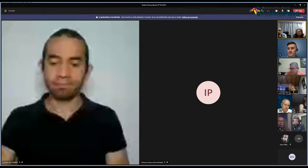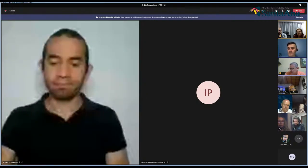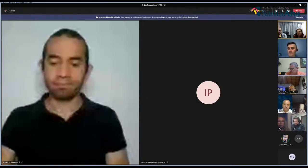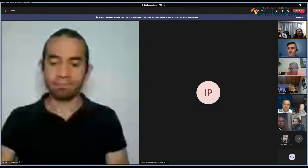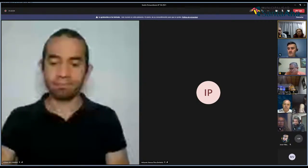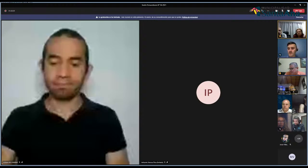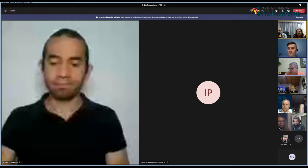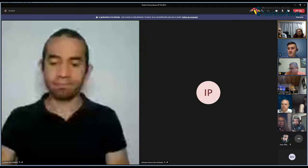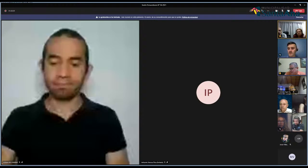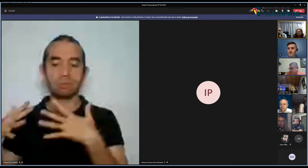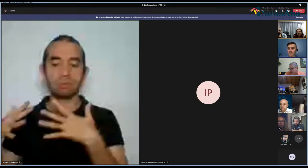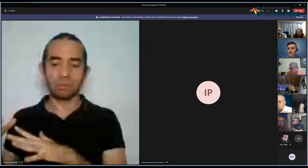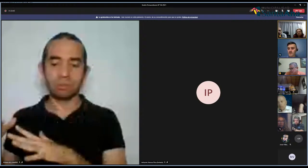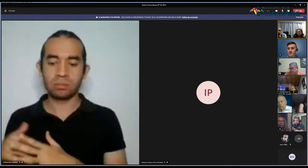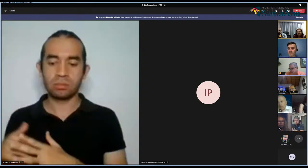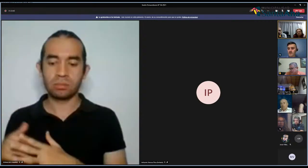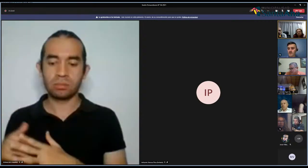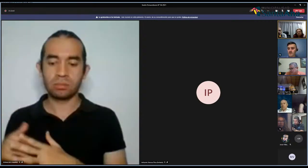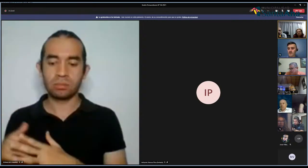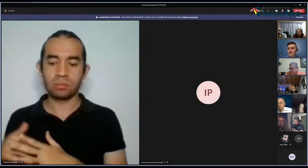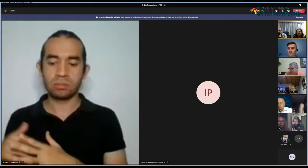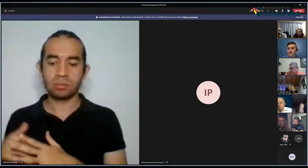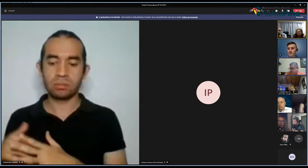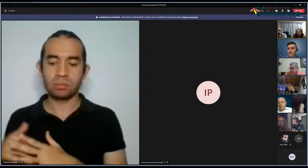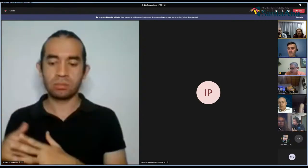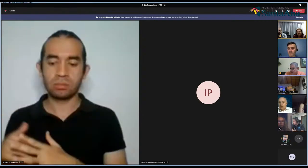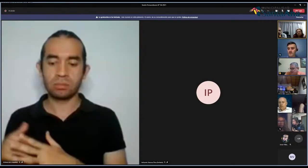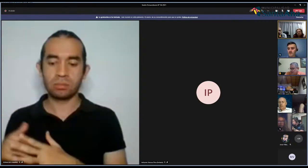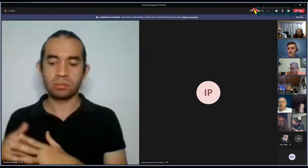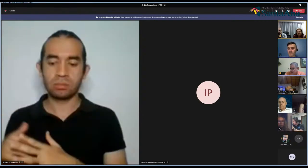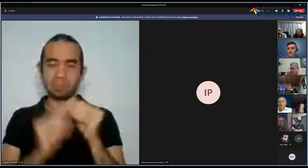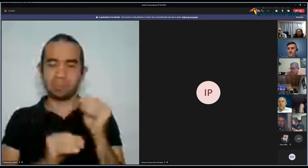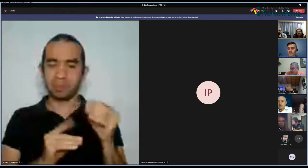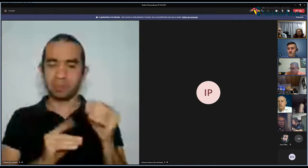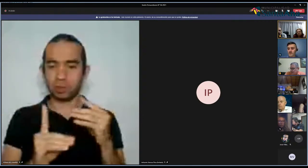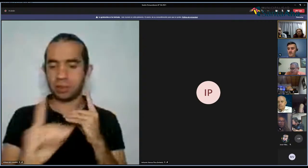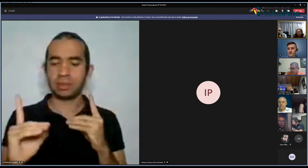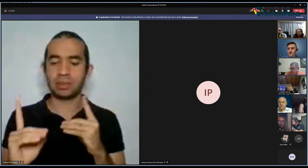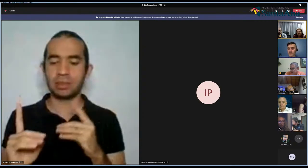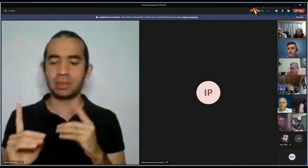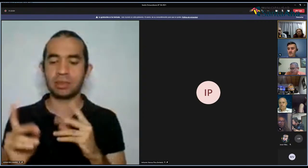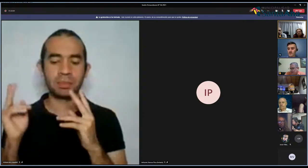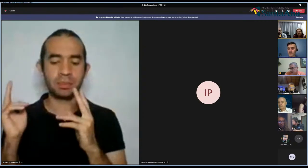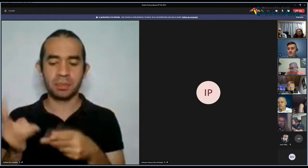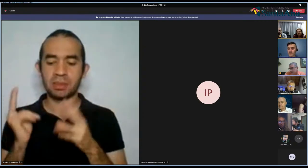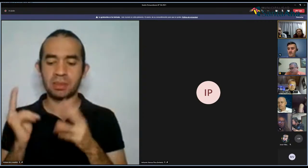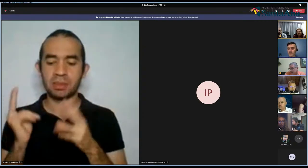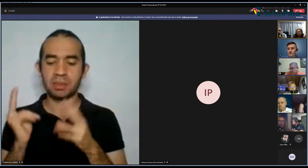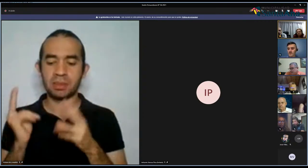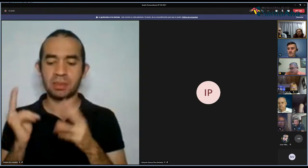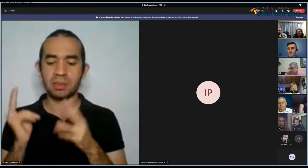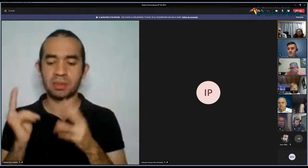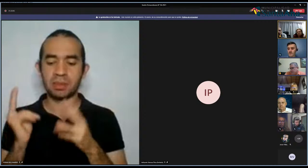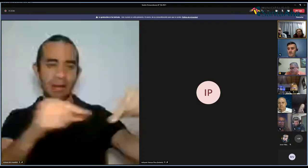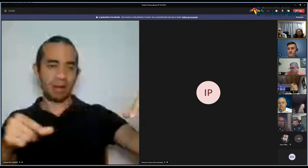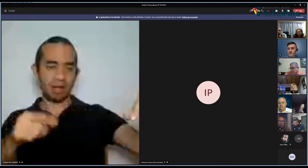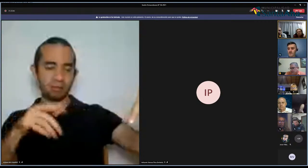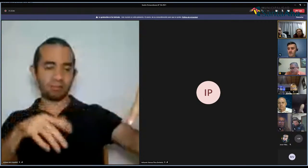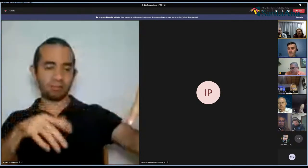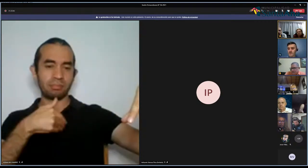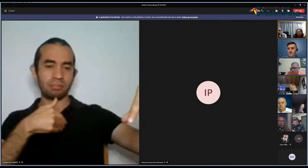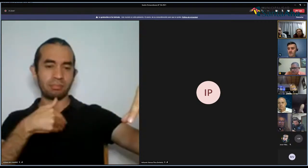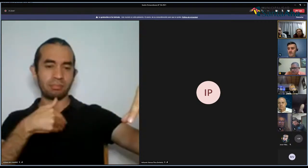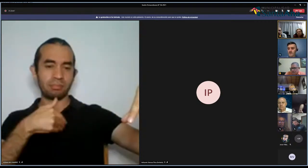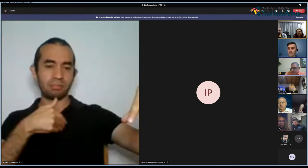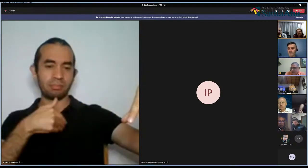sobre la quebrada y otras a menos de distancia de la de la misma de la misma quebrada antes de que